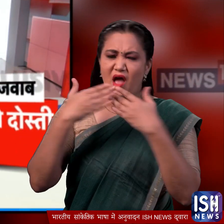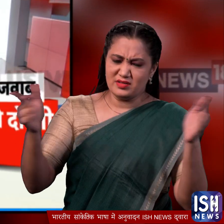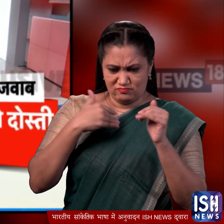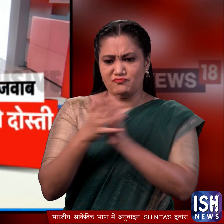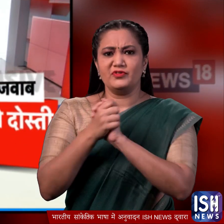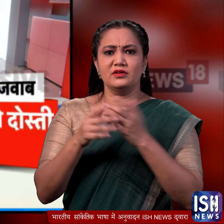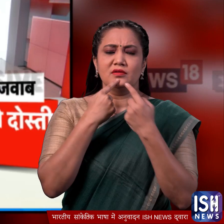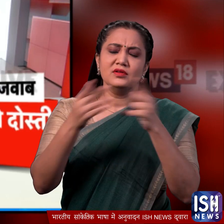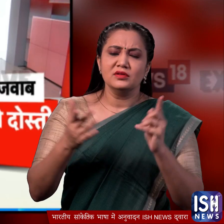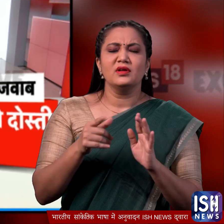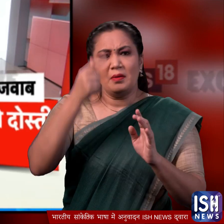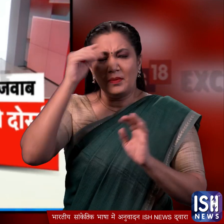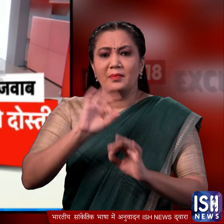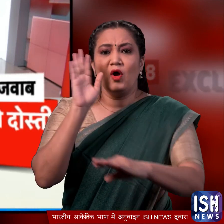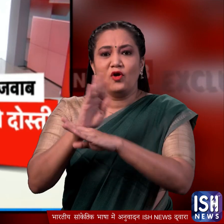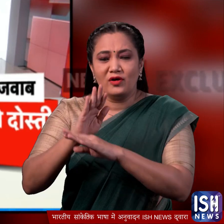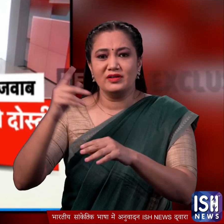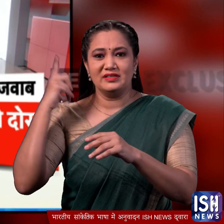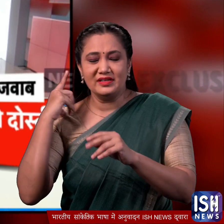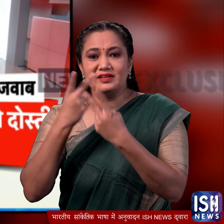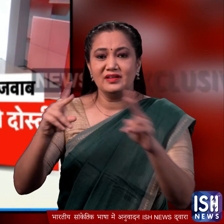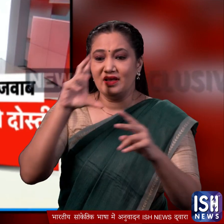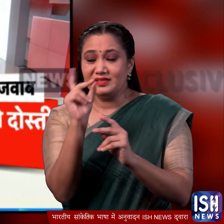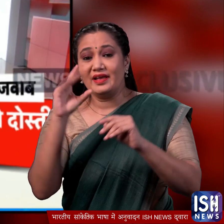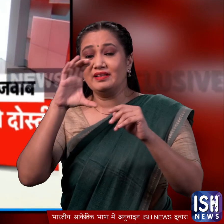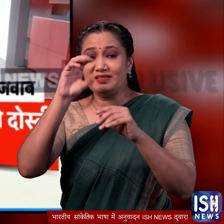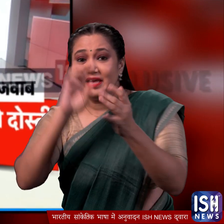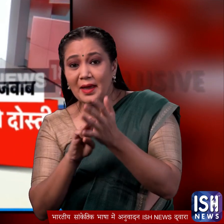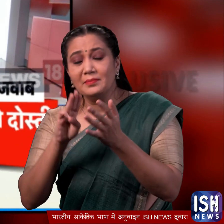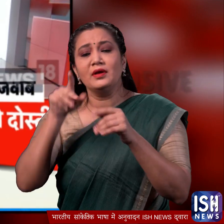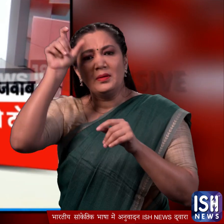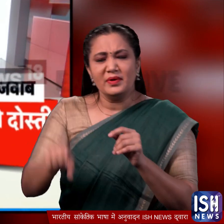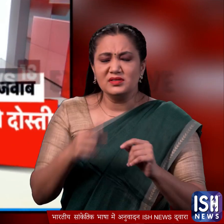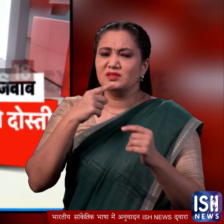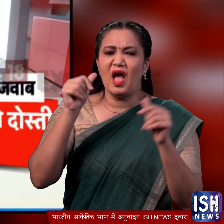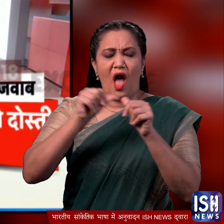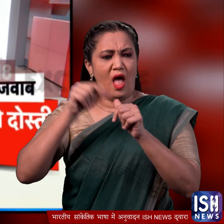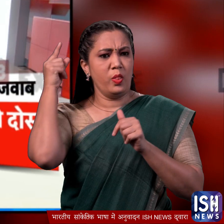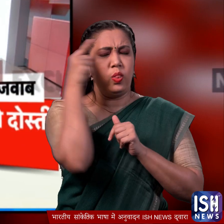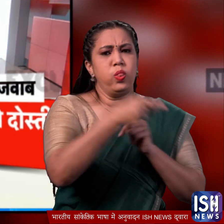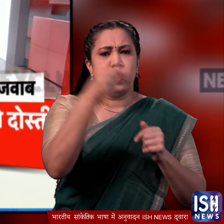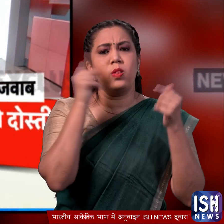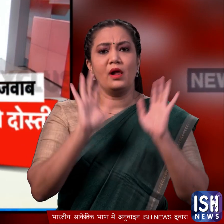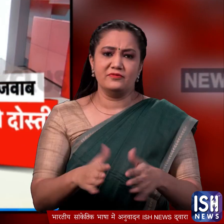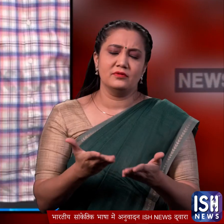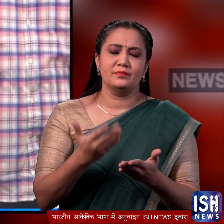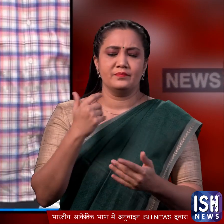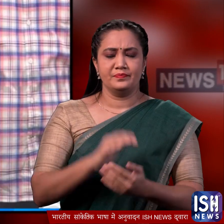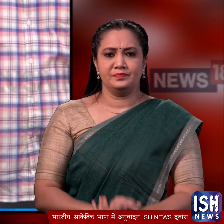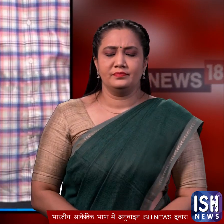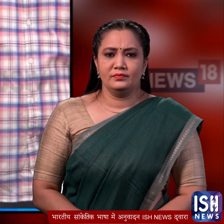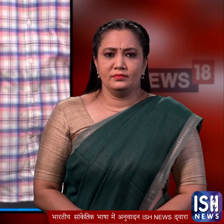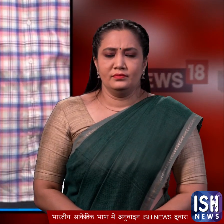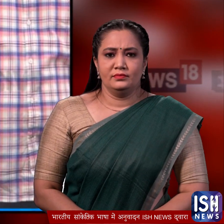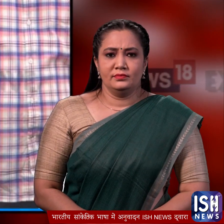कि वो उनकी दोस्त है। लेकिन कांग्रेस नेता और पंजाब के डिप्टी CM सुखजिंदर सिंह रंधावा ने अरूसा आलम पर हमले जारी रखे